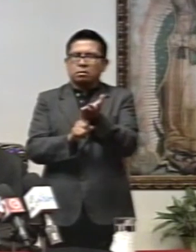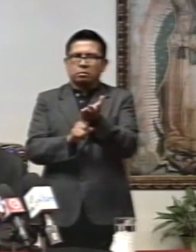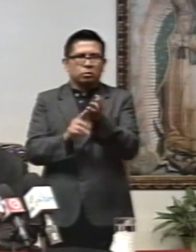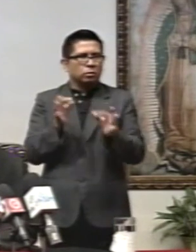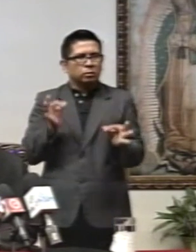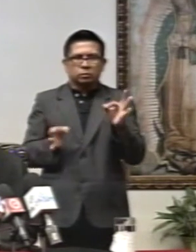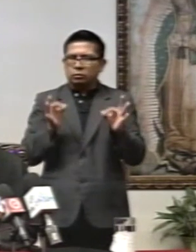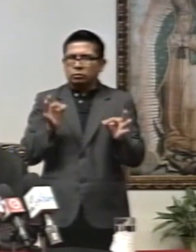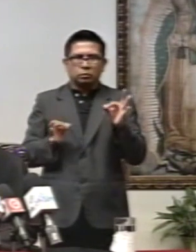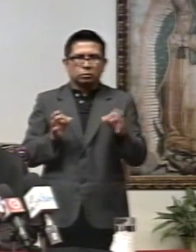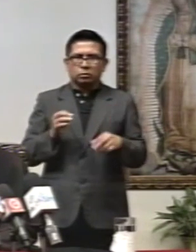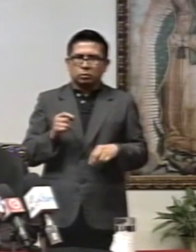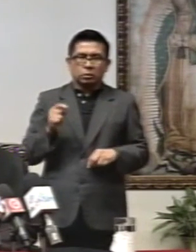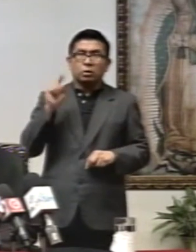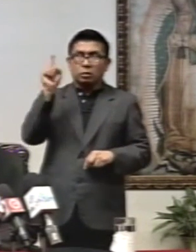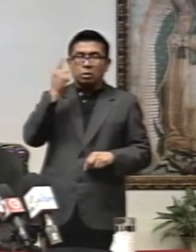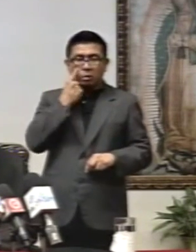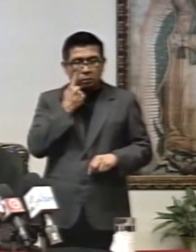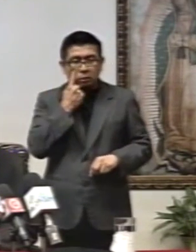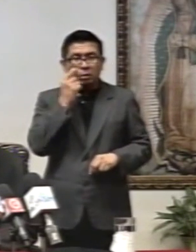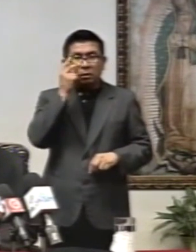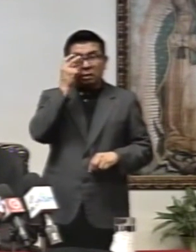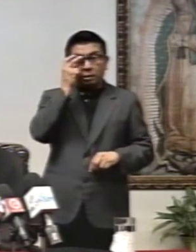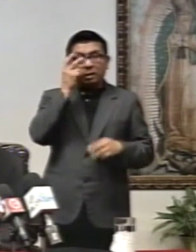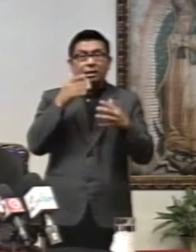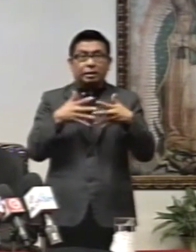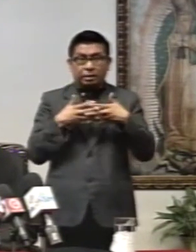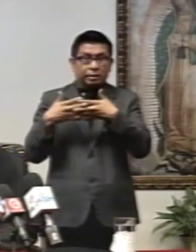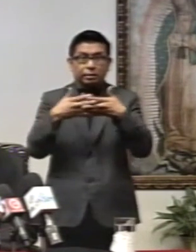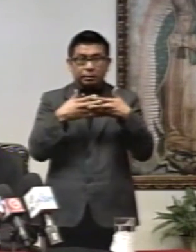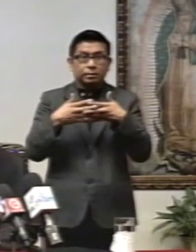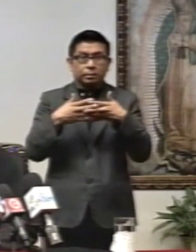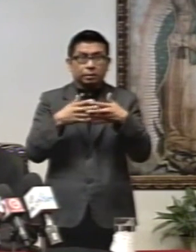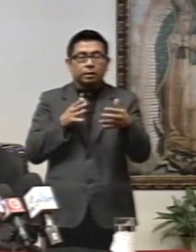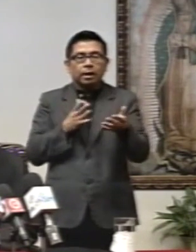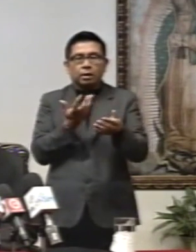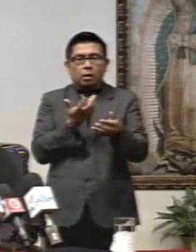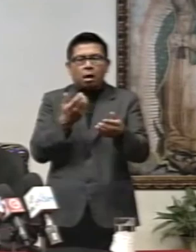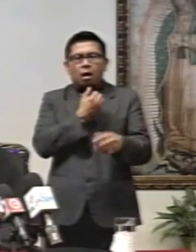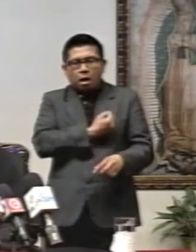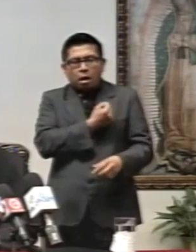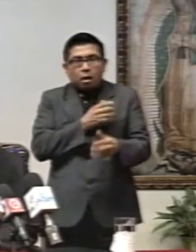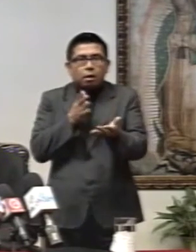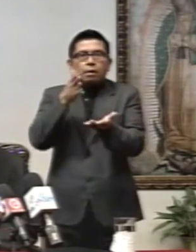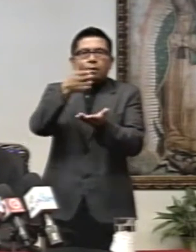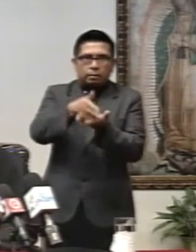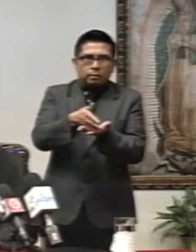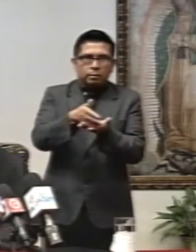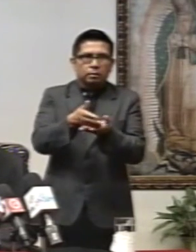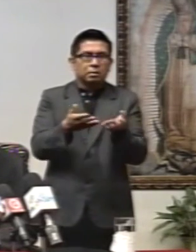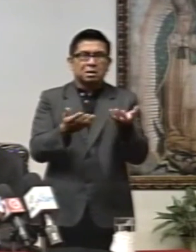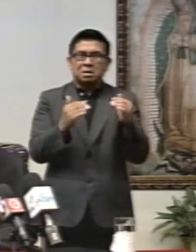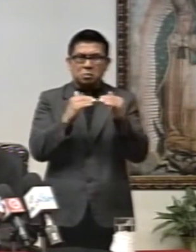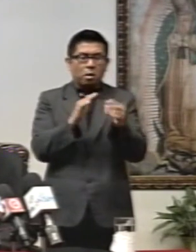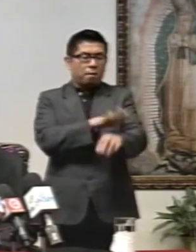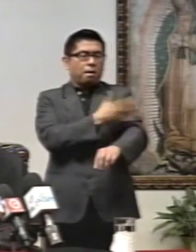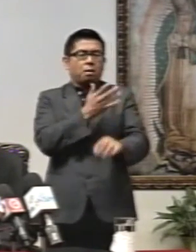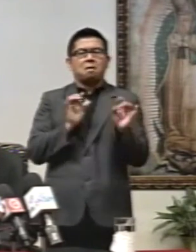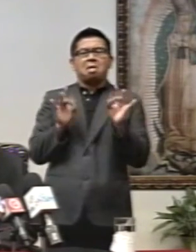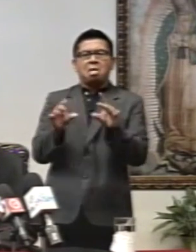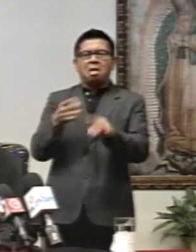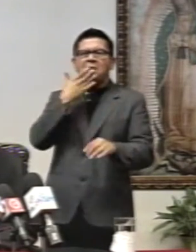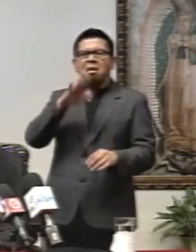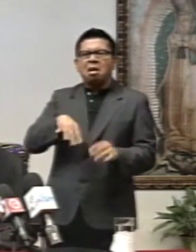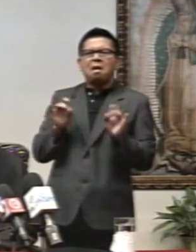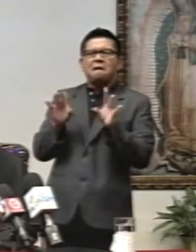Dios vela por ellos. Y allá en Estados Unidos, que se les maltrate también, que se les humille, que se les desprecie y que